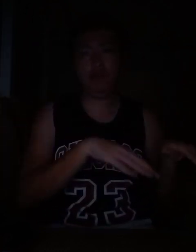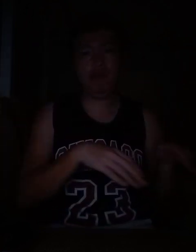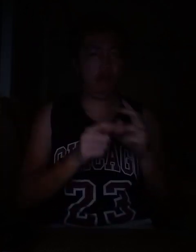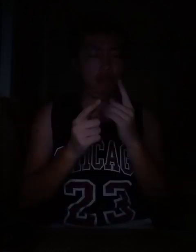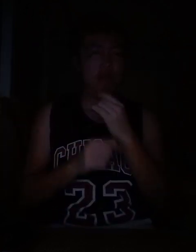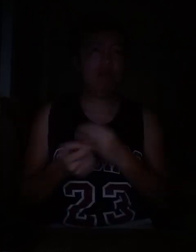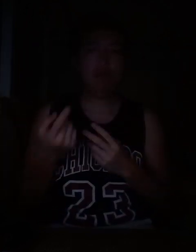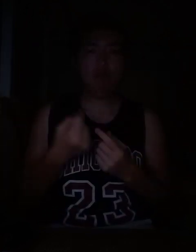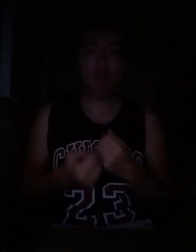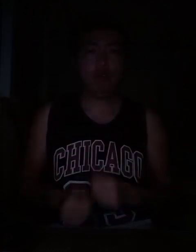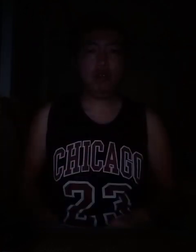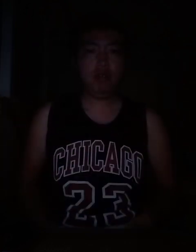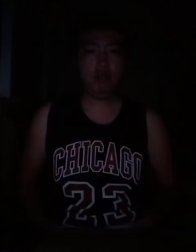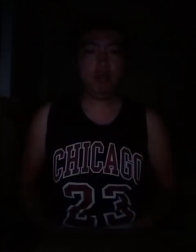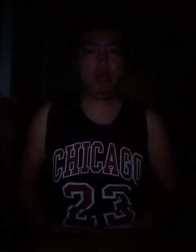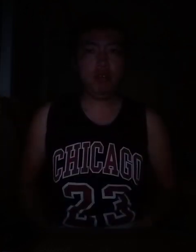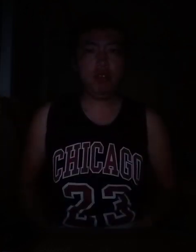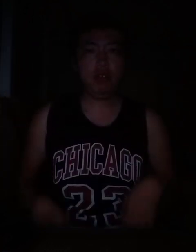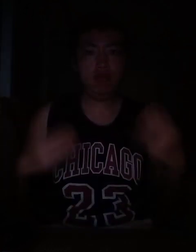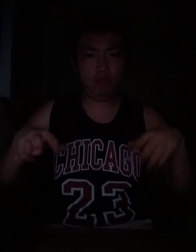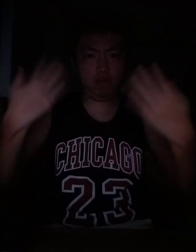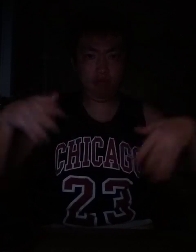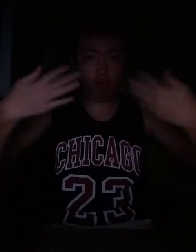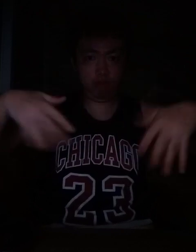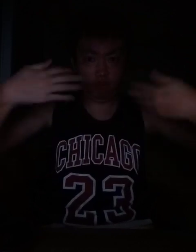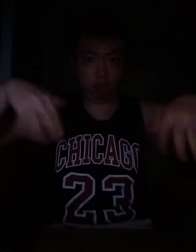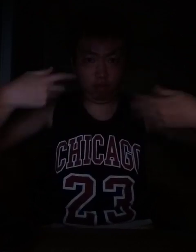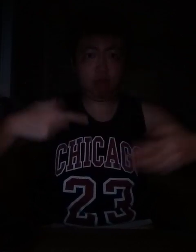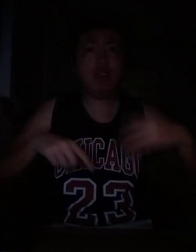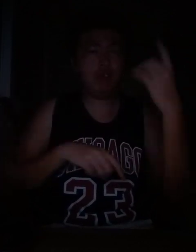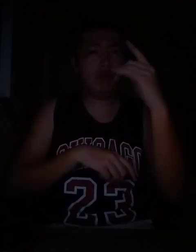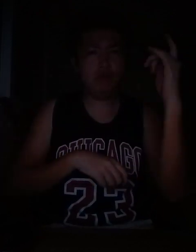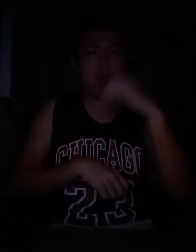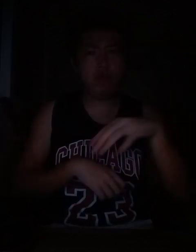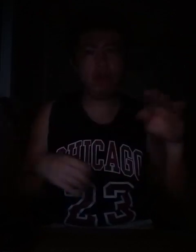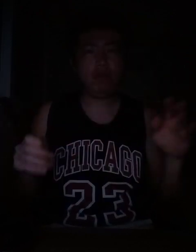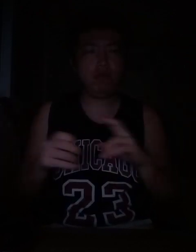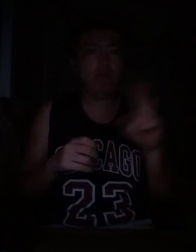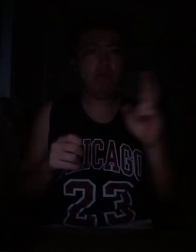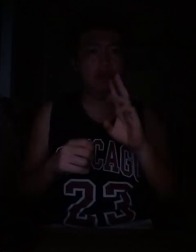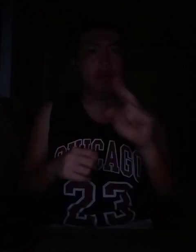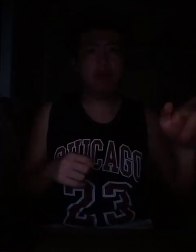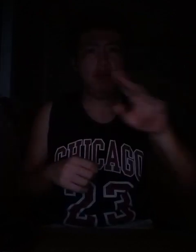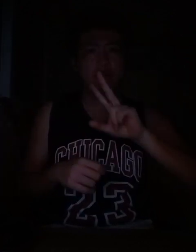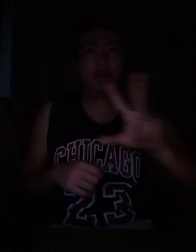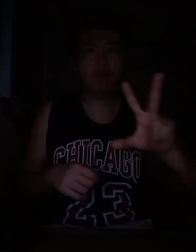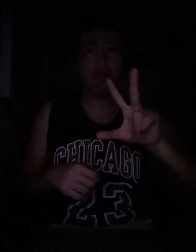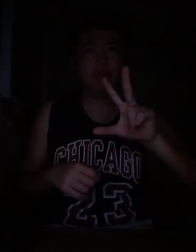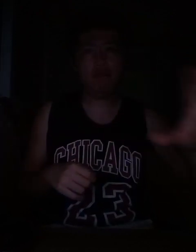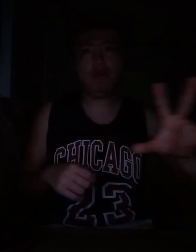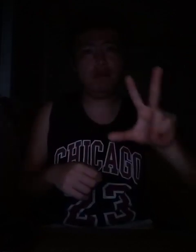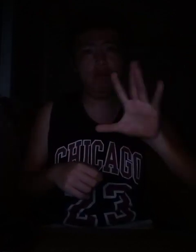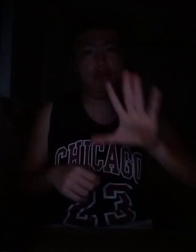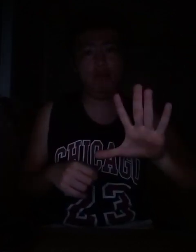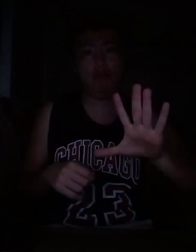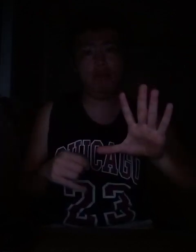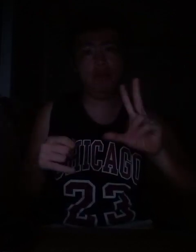예보도 나오고 있습니다. 바람도 강하게 불어서 오늘 새벽 가고시마에는 최대 순간 풍속이 초속 32m로